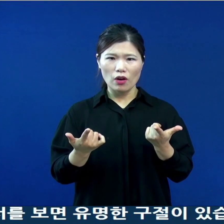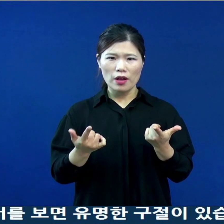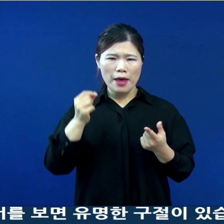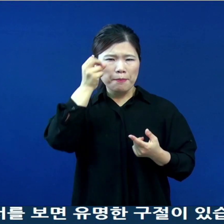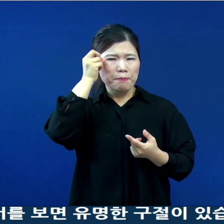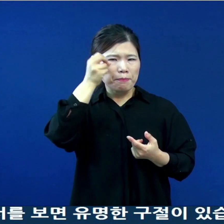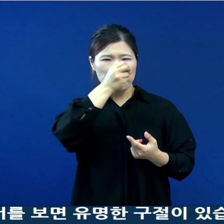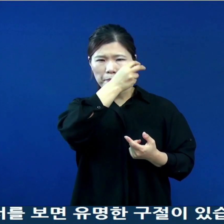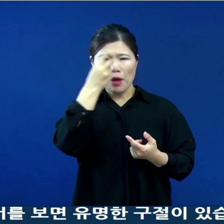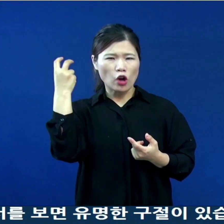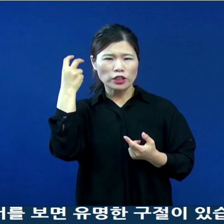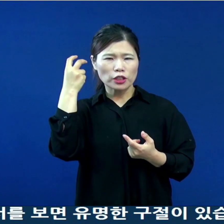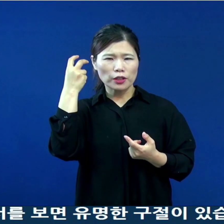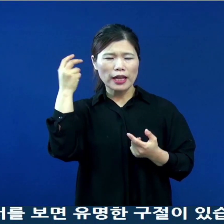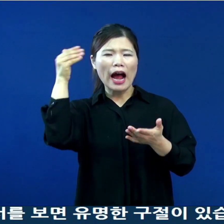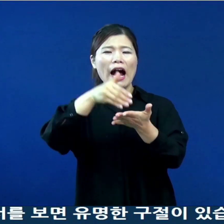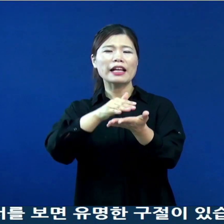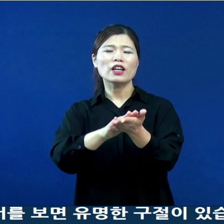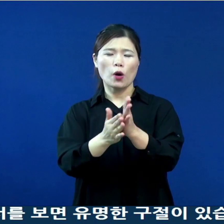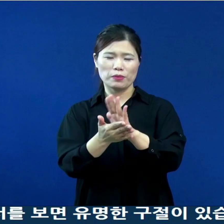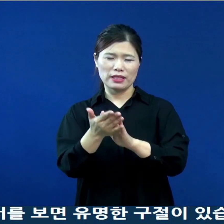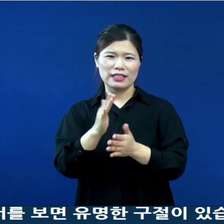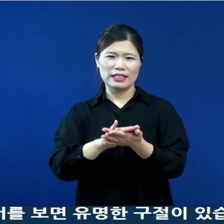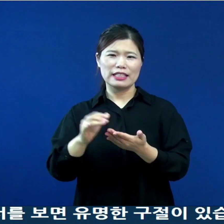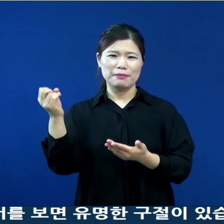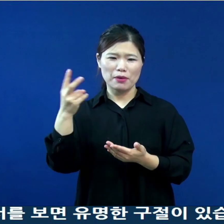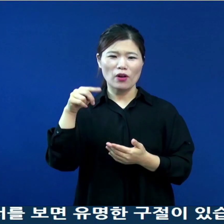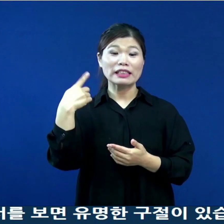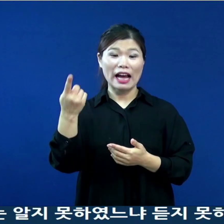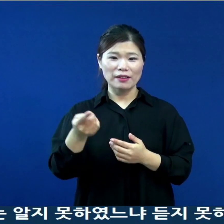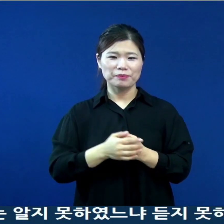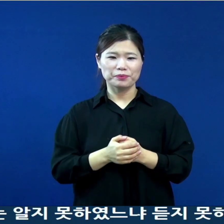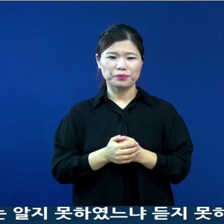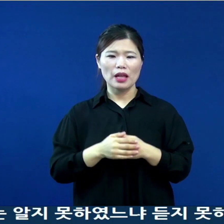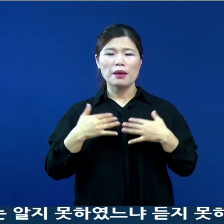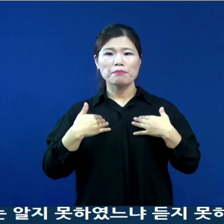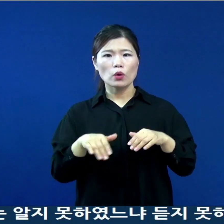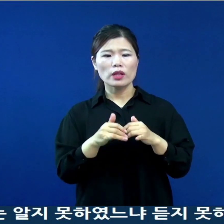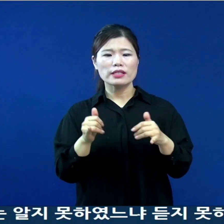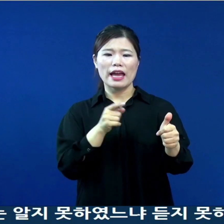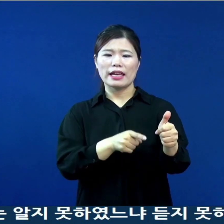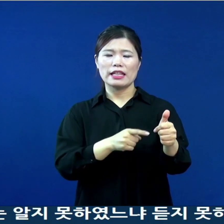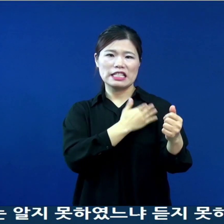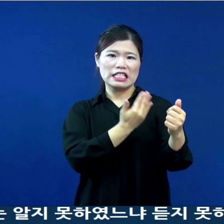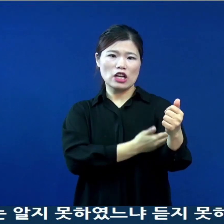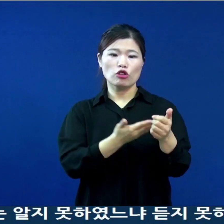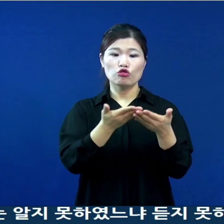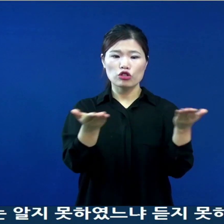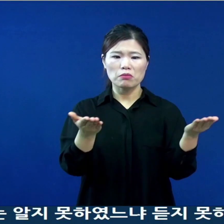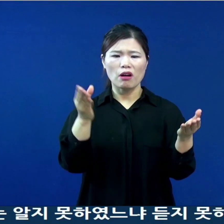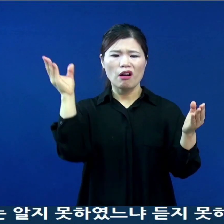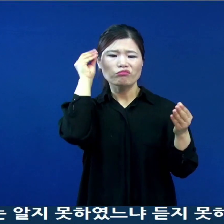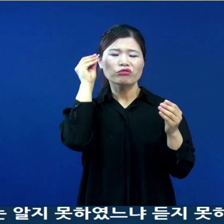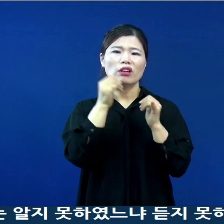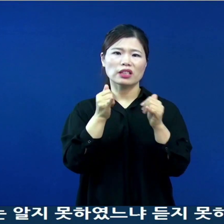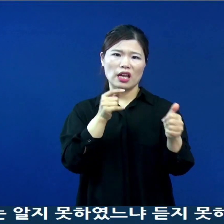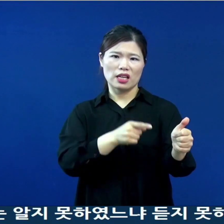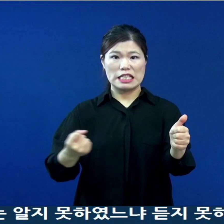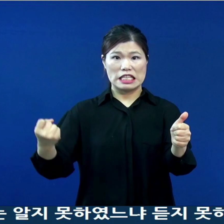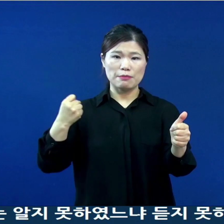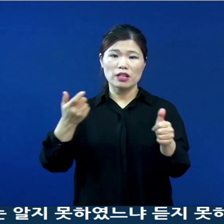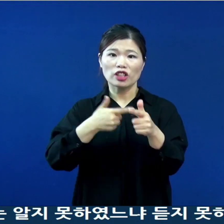명철이 한이 없으시며. 다음 절, 피곤한 자에게는 능력을 주시며 무능한 자에게는